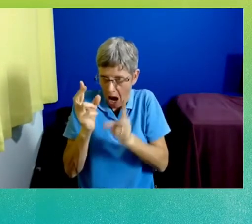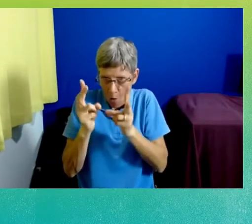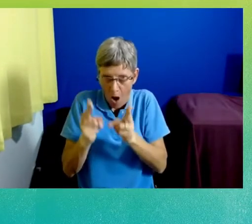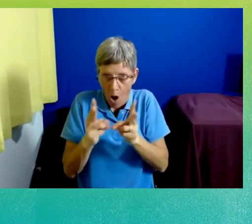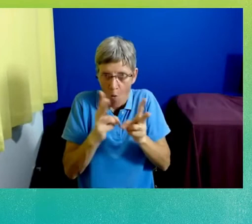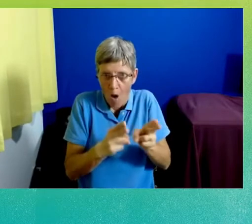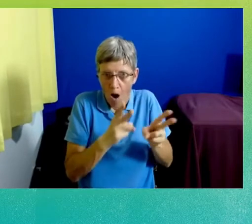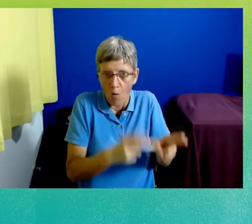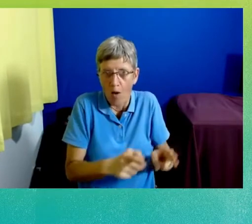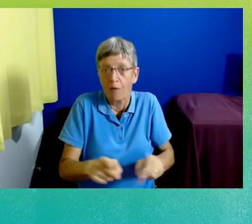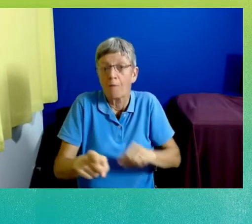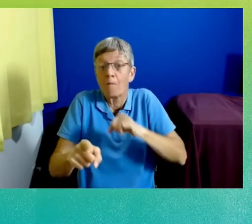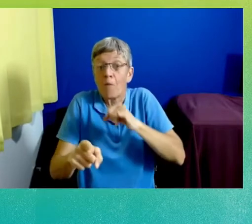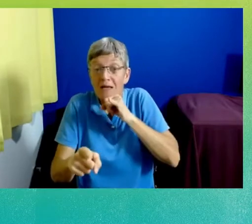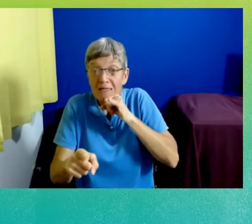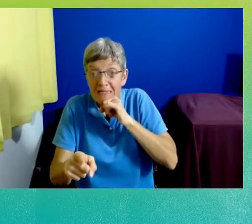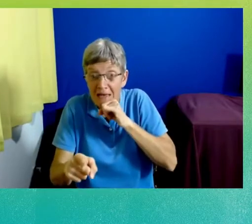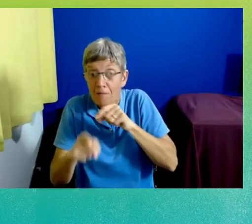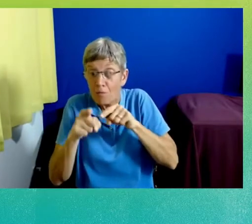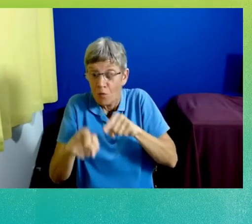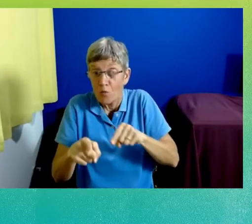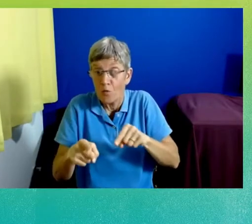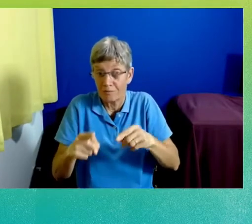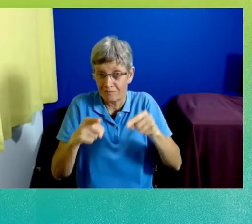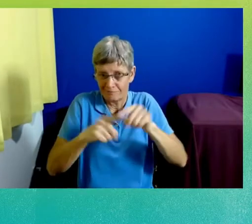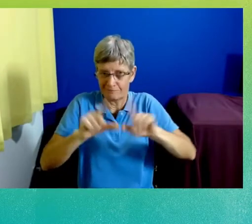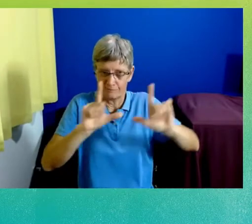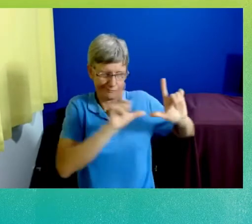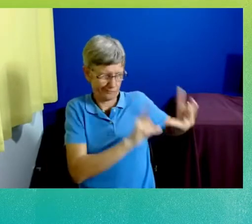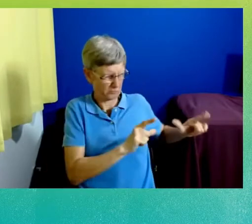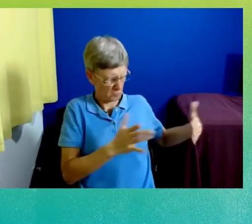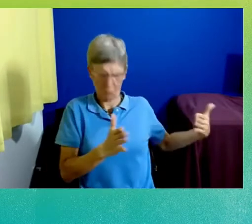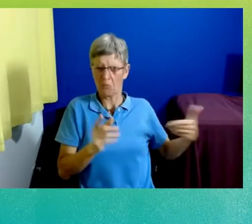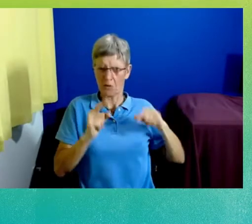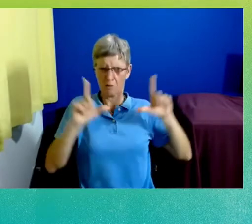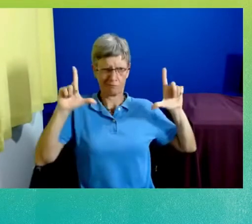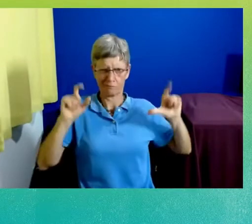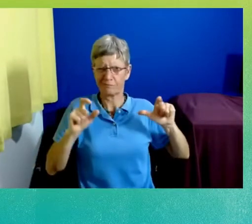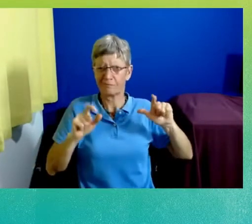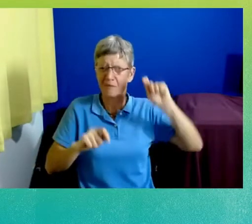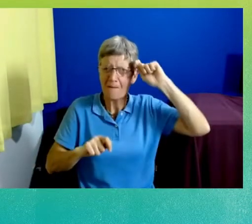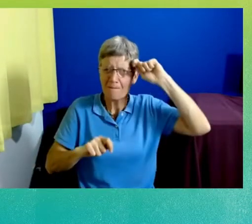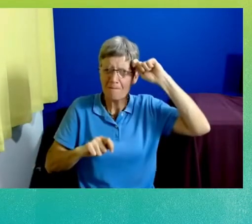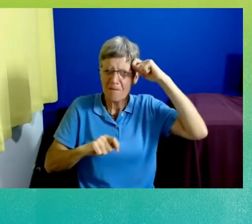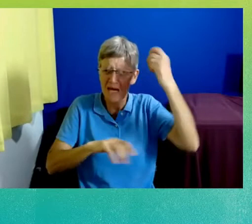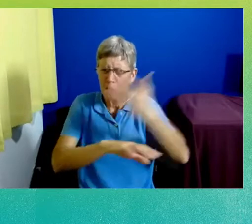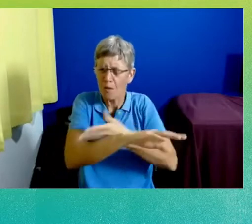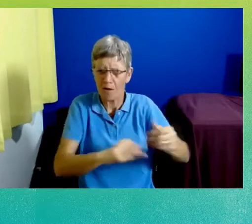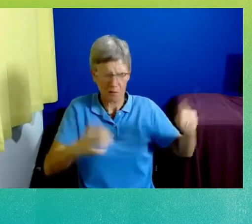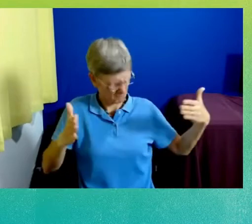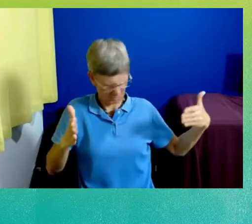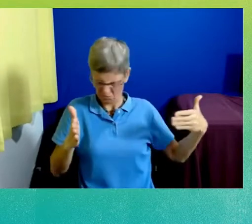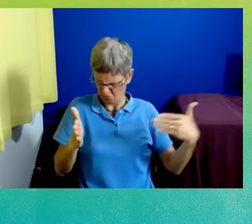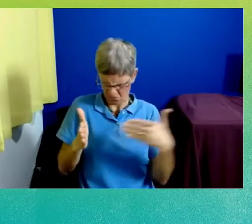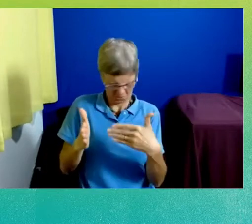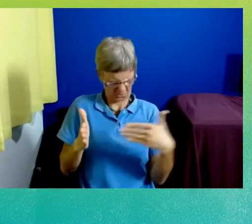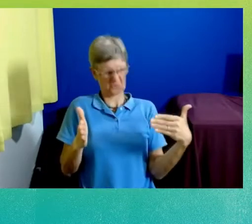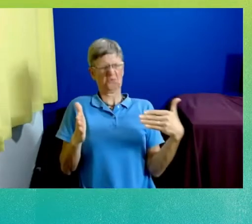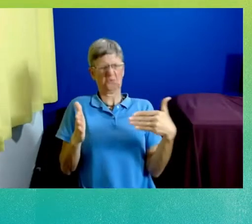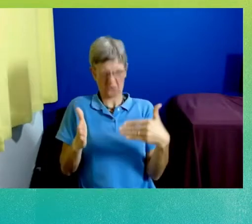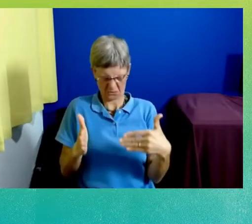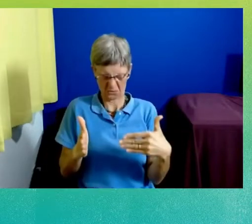Libras. Então, você precisa seguir para que isso seja normatizado e seja feito de uma forma padrão,